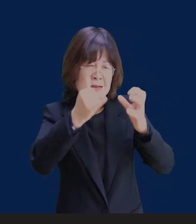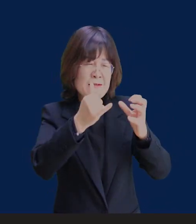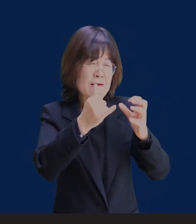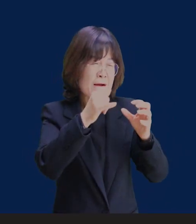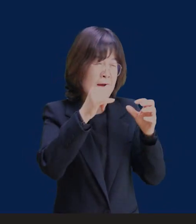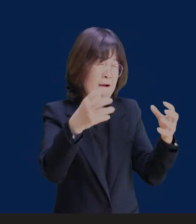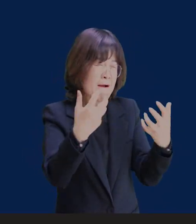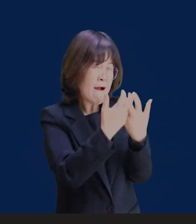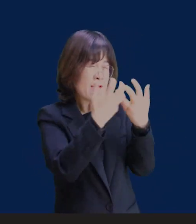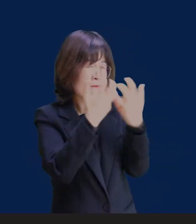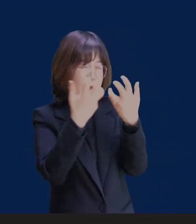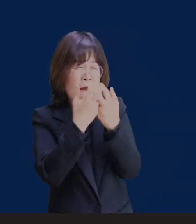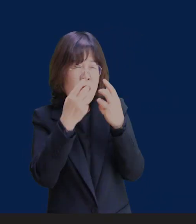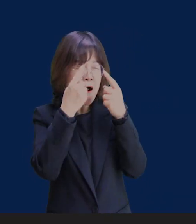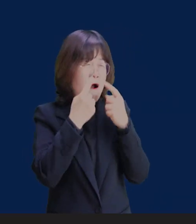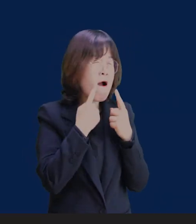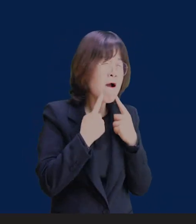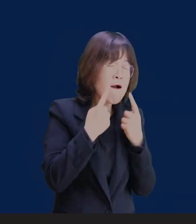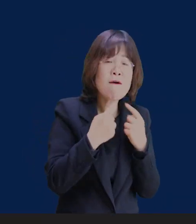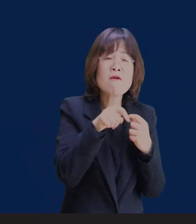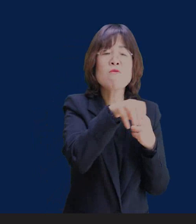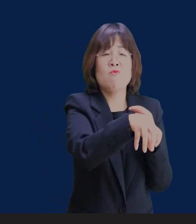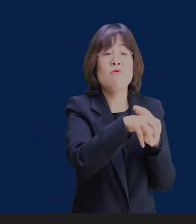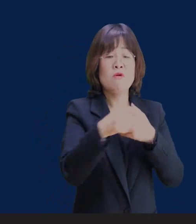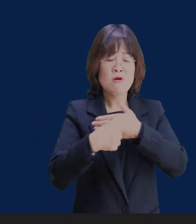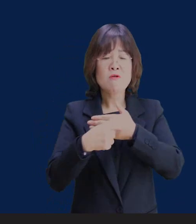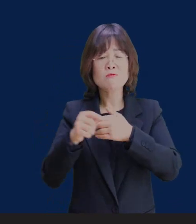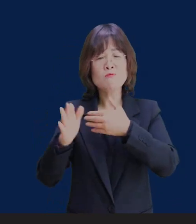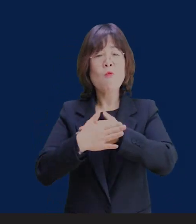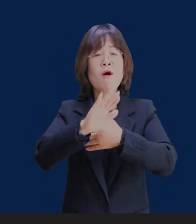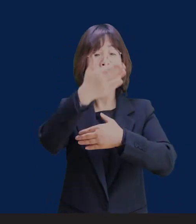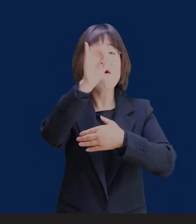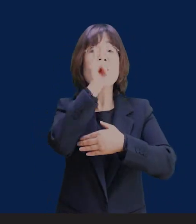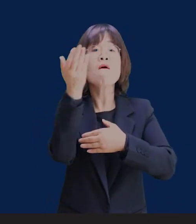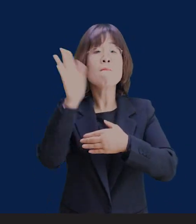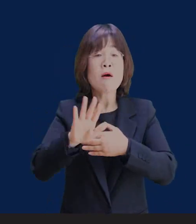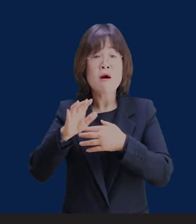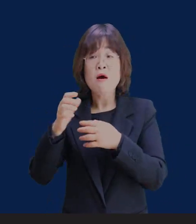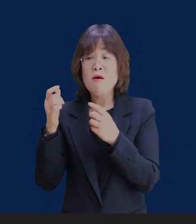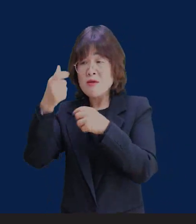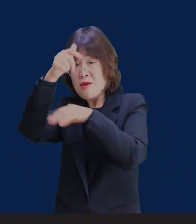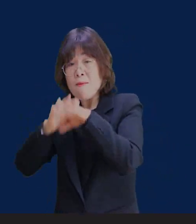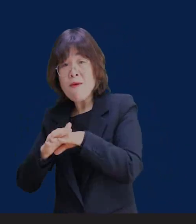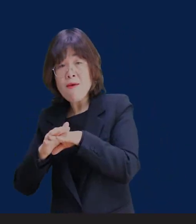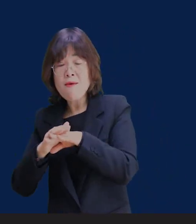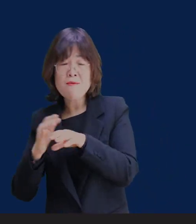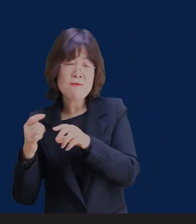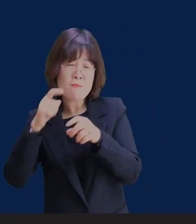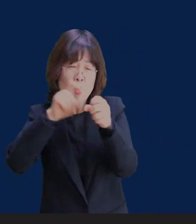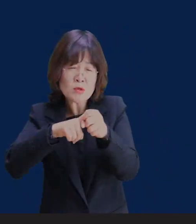세상 것들로 가득 차 있었습니다. 겉은 화려한 성전이었지만 유월절을 지키기 위해서 수많은